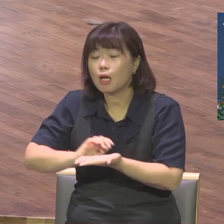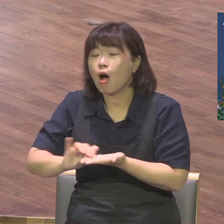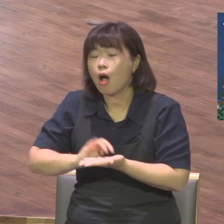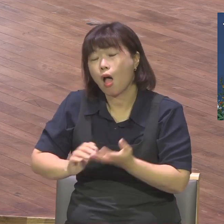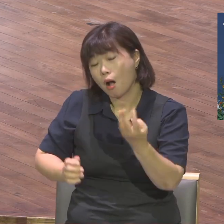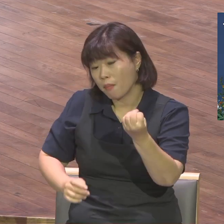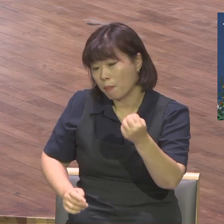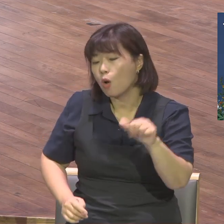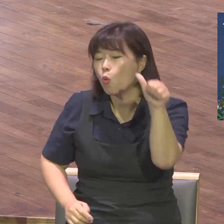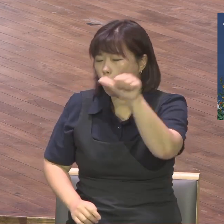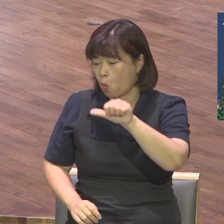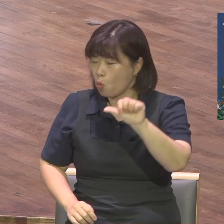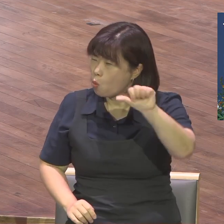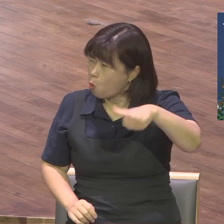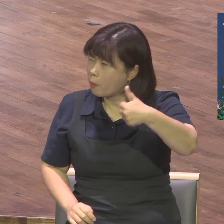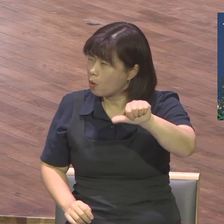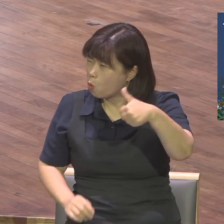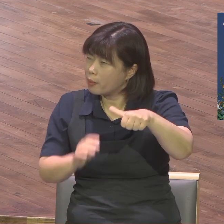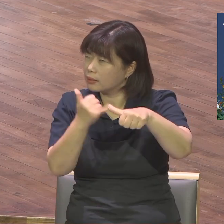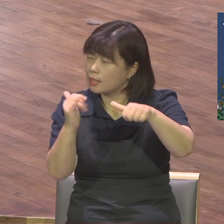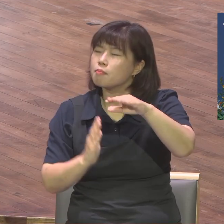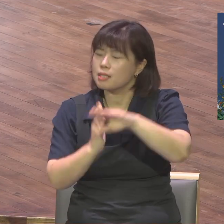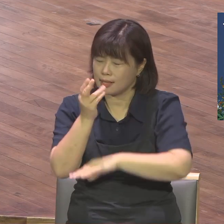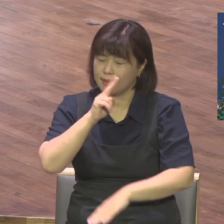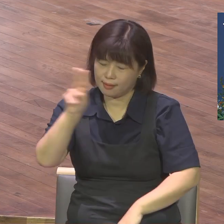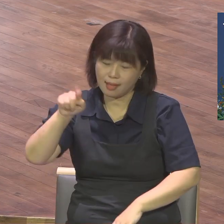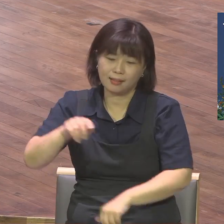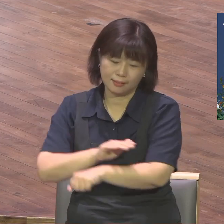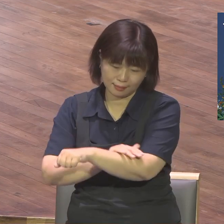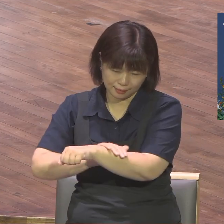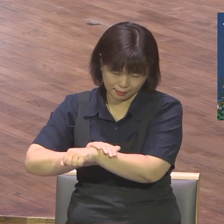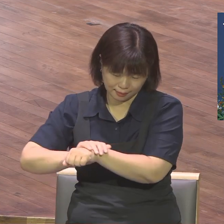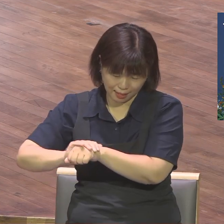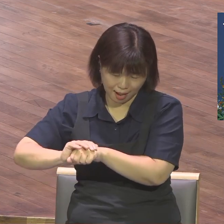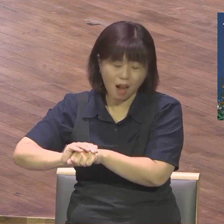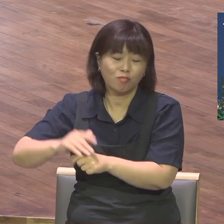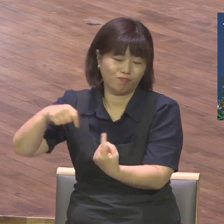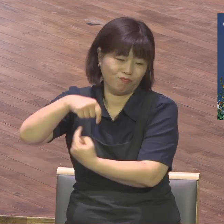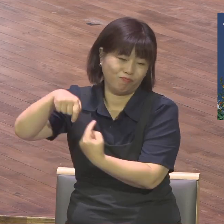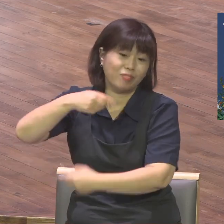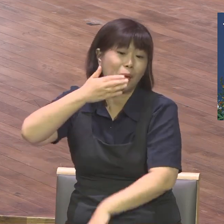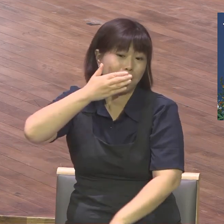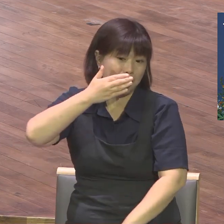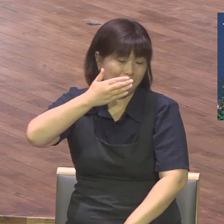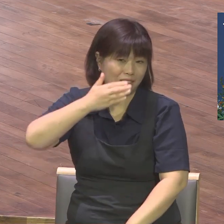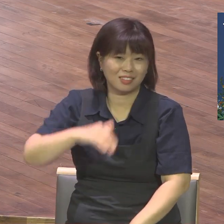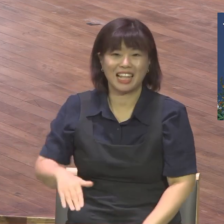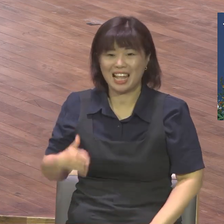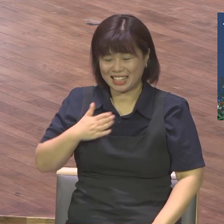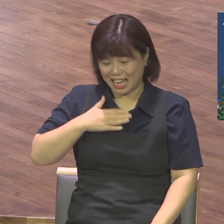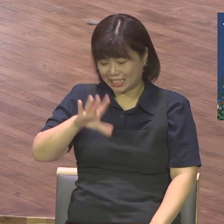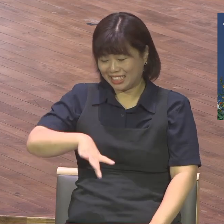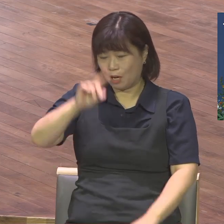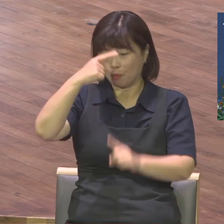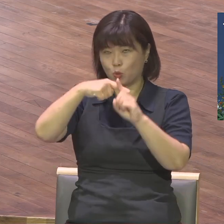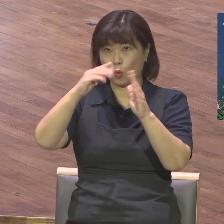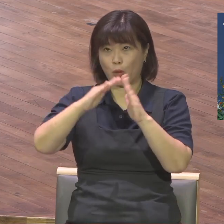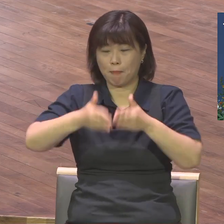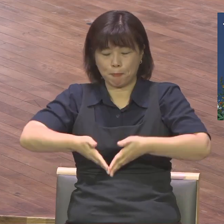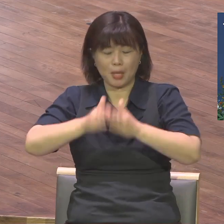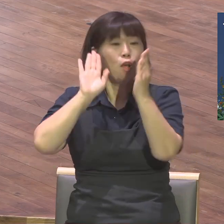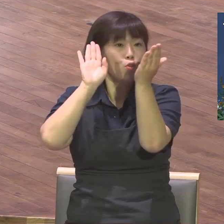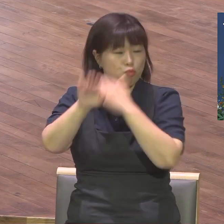되게 돼 있어요. 원리스만 되면 돼요. 사단이 갈라놓으려고 애를 쓰지만 저 개척하면서 100명 모으기 힘들더라고. 100명